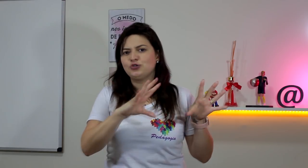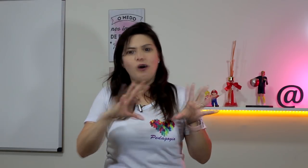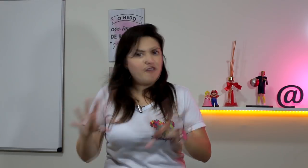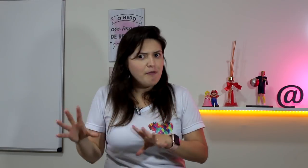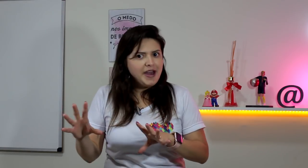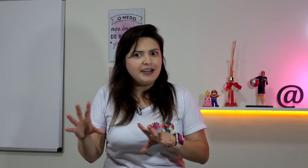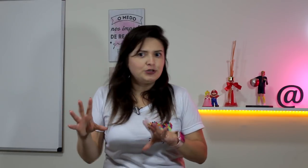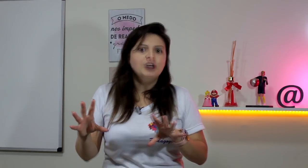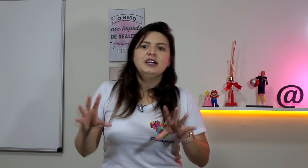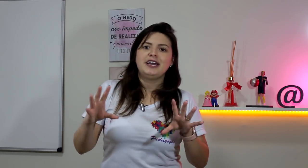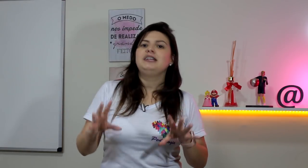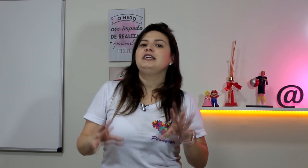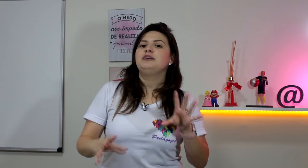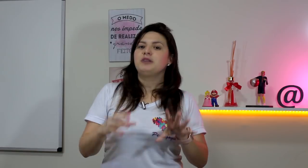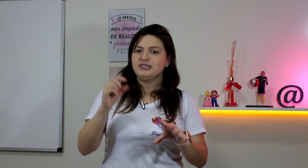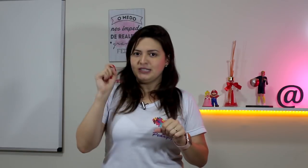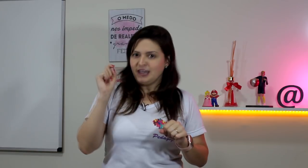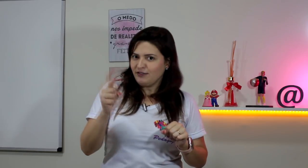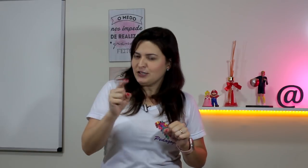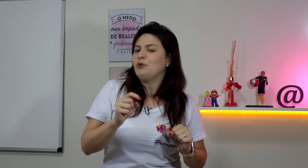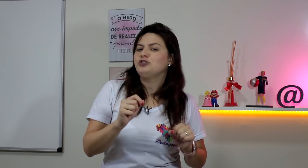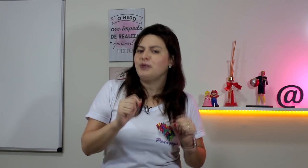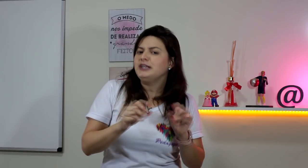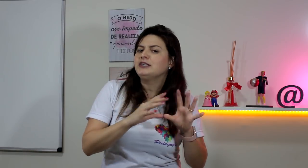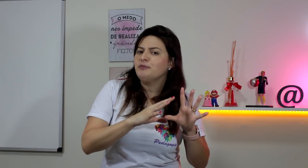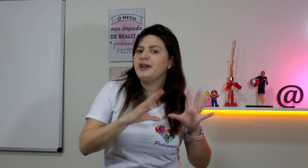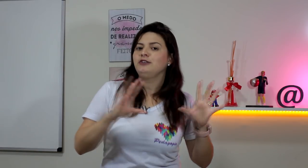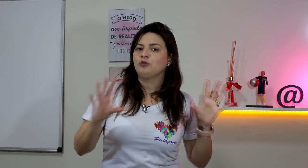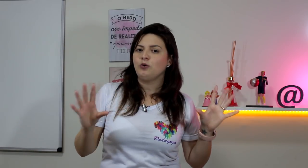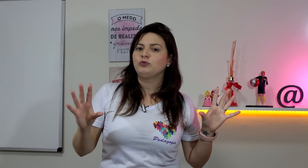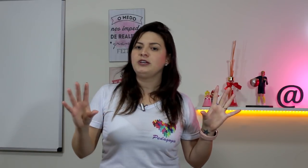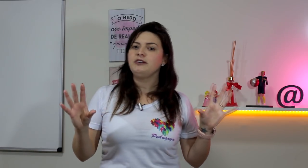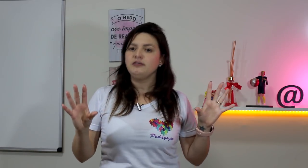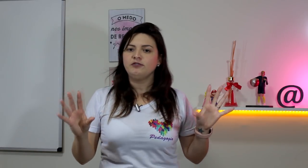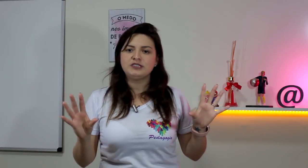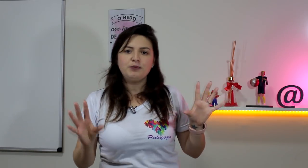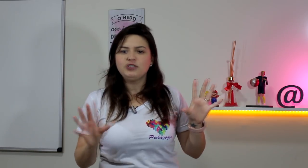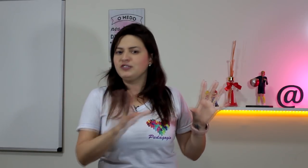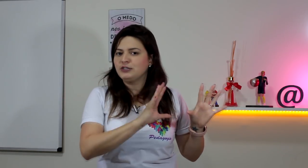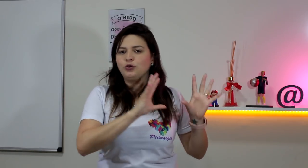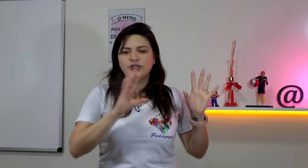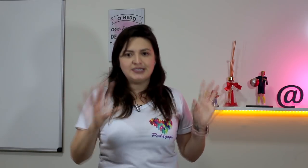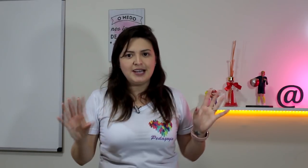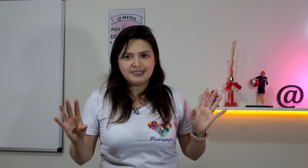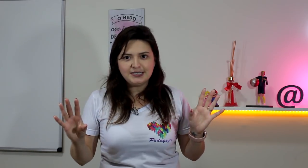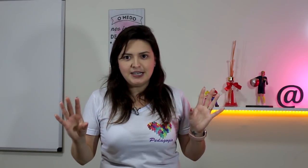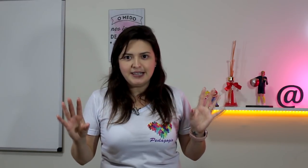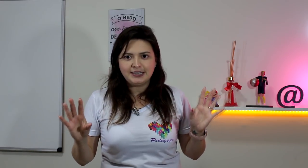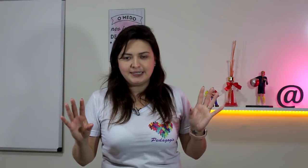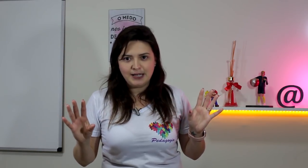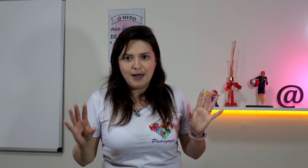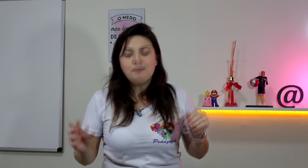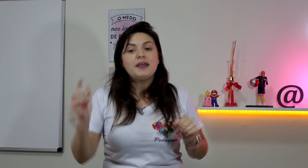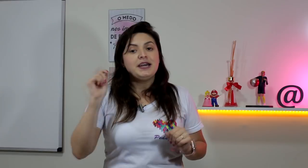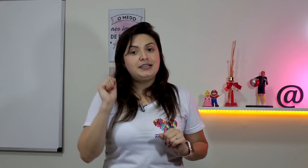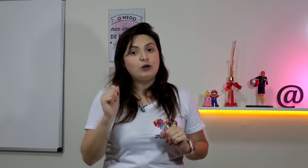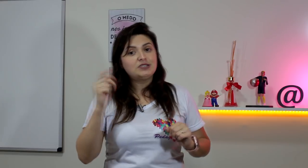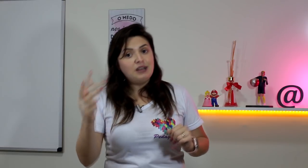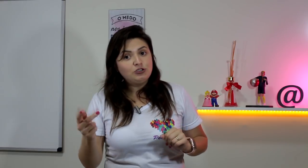o alfabeto em Libras, e aí você pode aprender também como que você pode fazer todas essas letras, tá? Então o sinal de